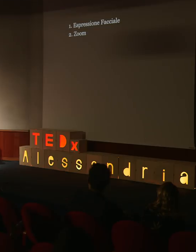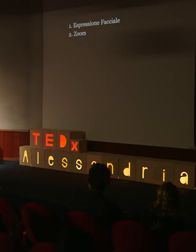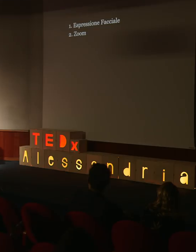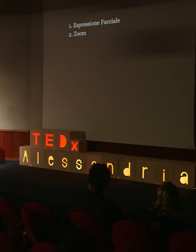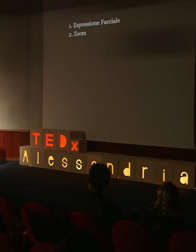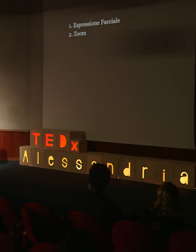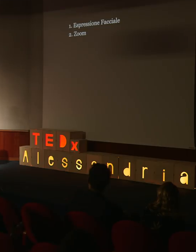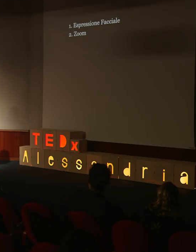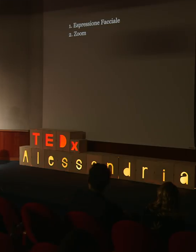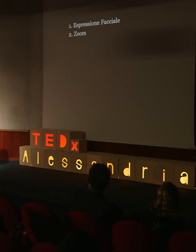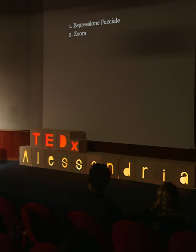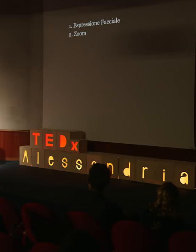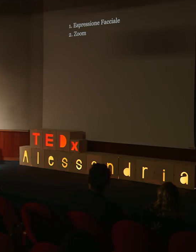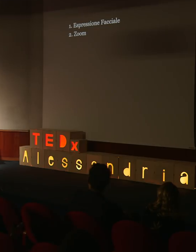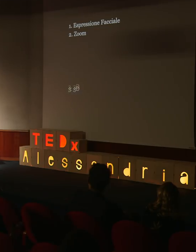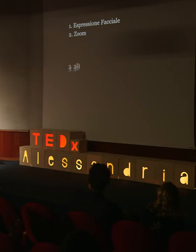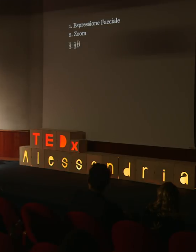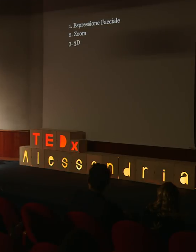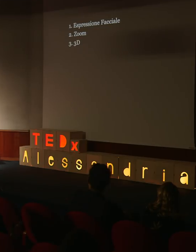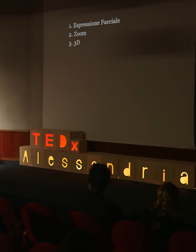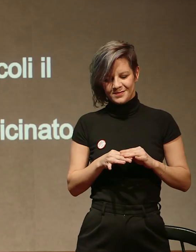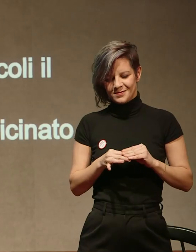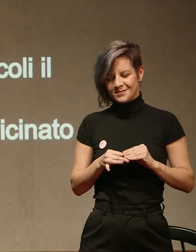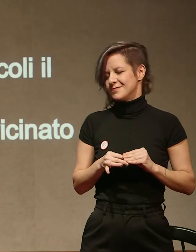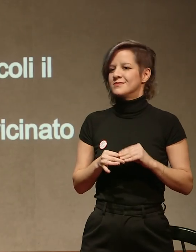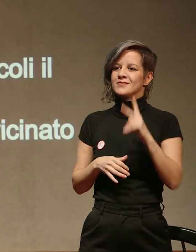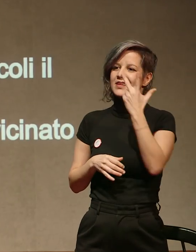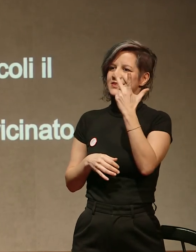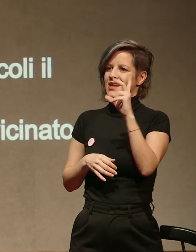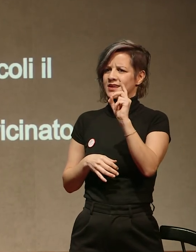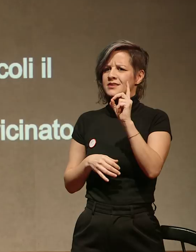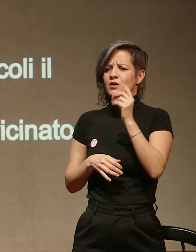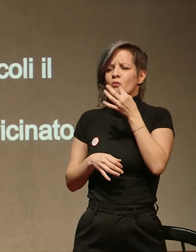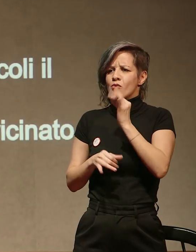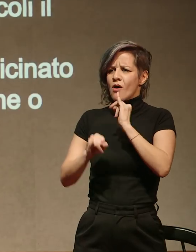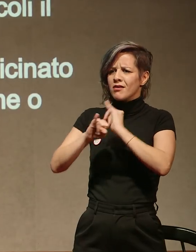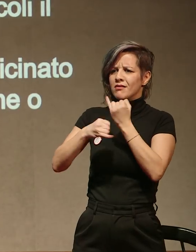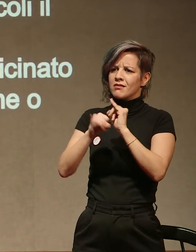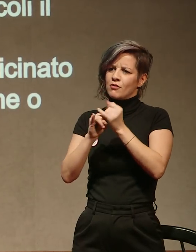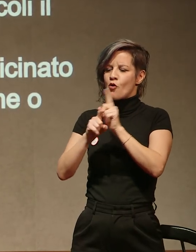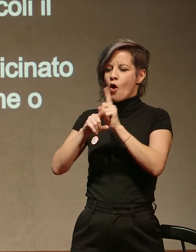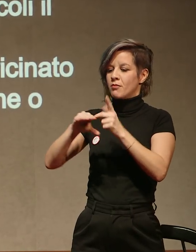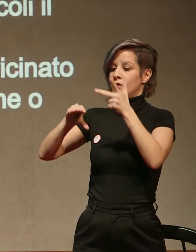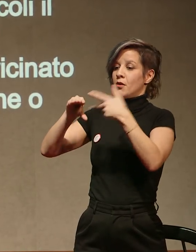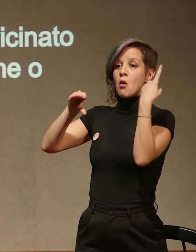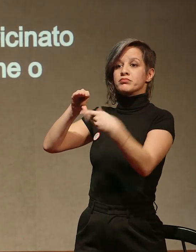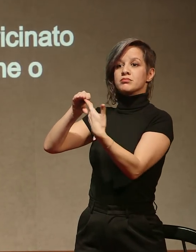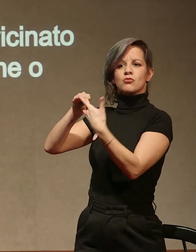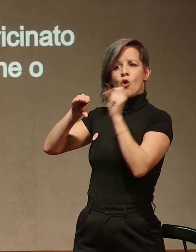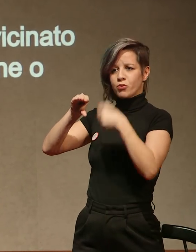dell'immagine o dell'oggetto che sto rappresentando il 3D Questo significa che io posso rappresentare